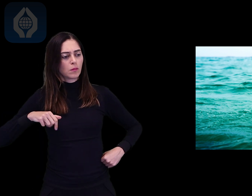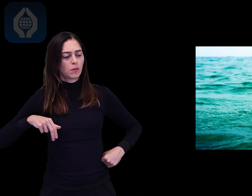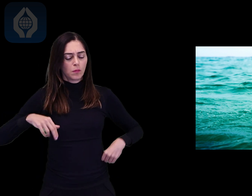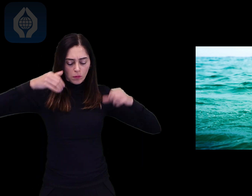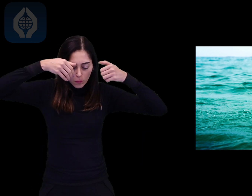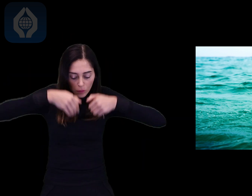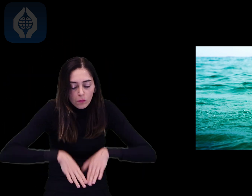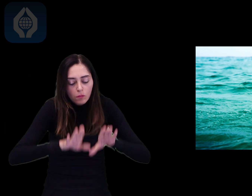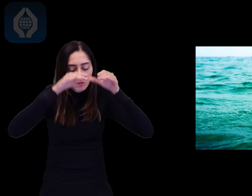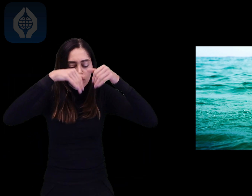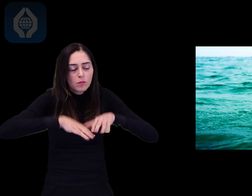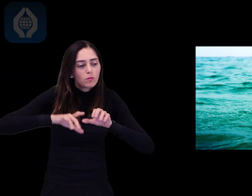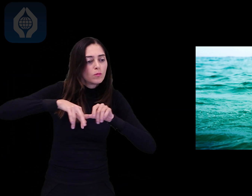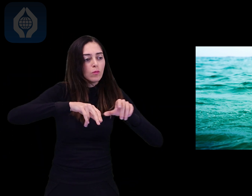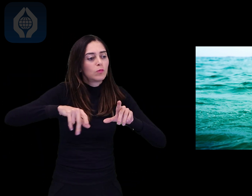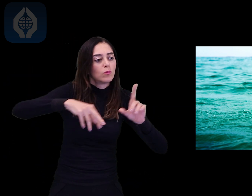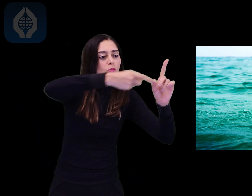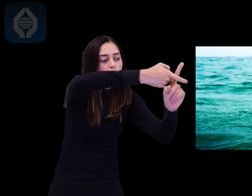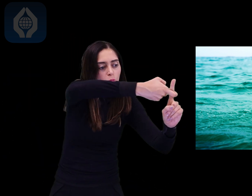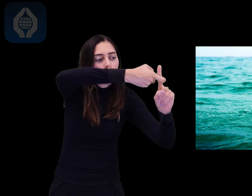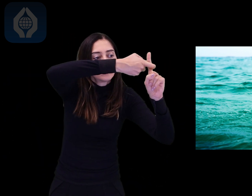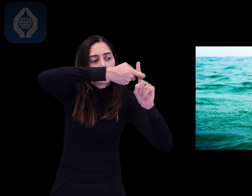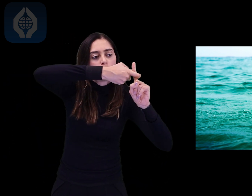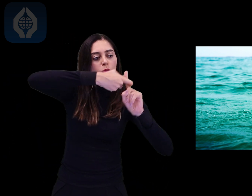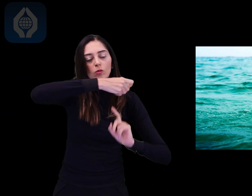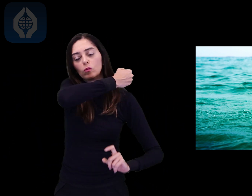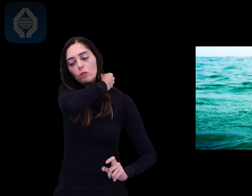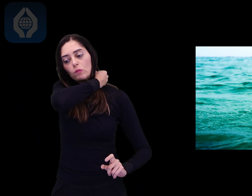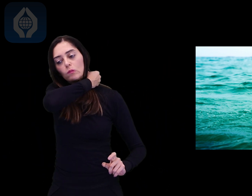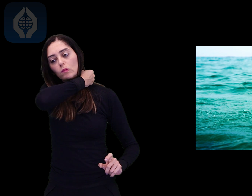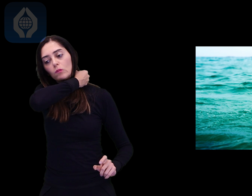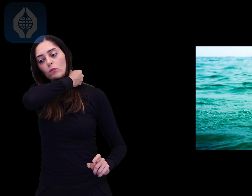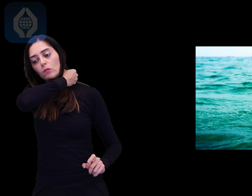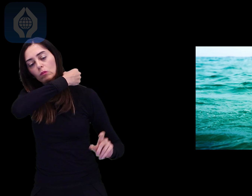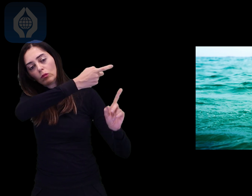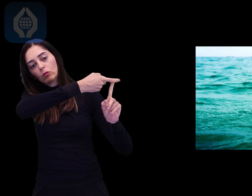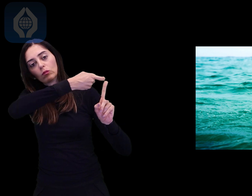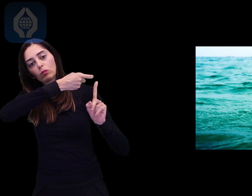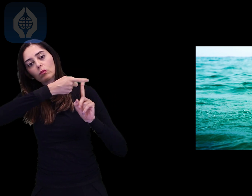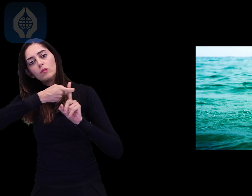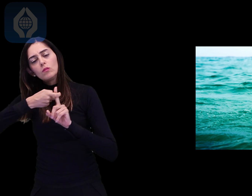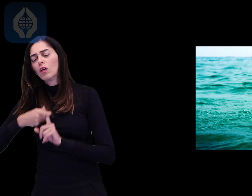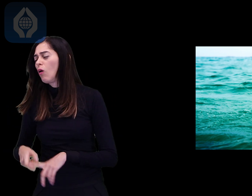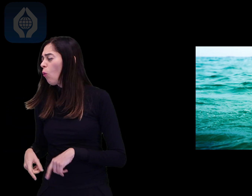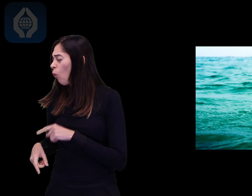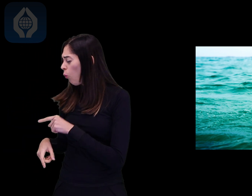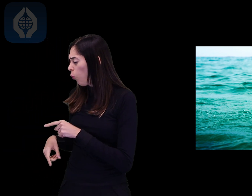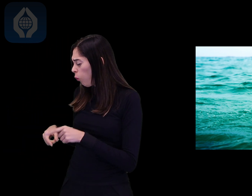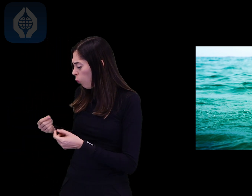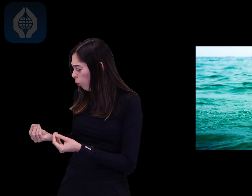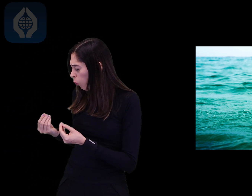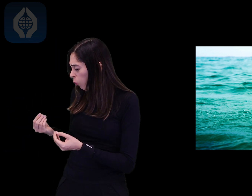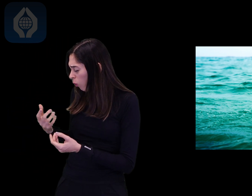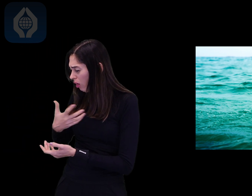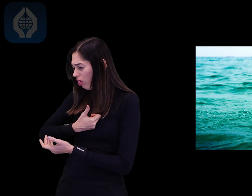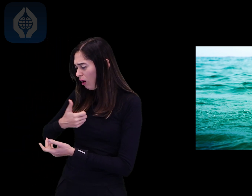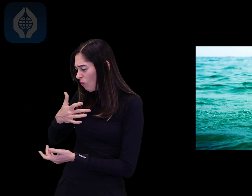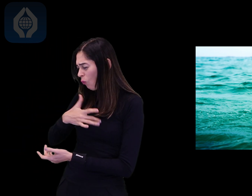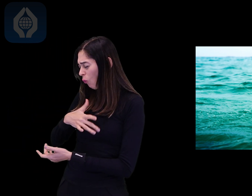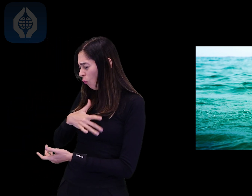se debater, o forte nadador mergulhou e o resgatou. Quando as pessoas o criticarem por ter esperado tanto